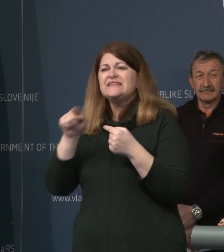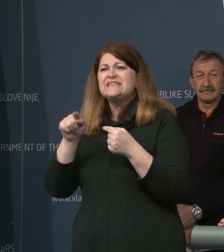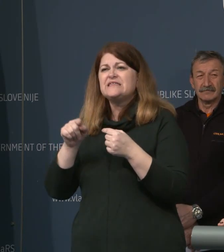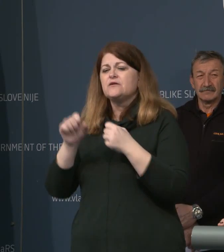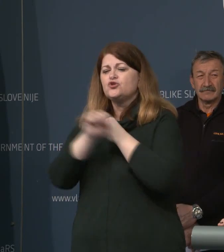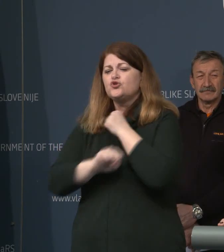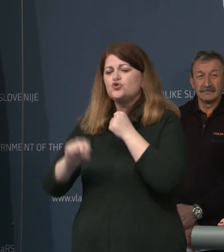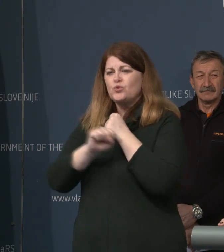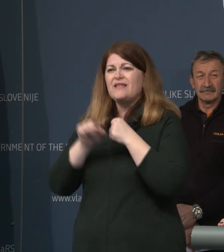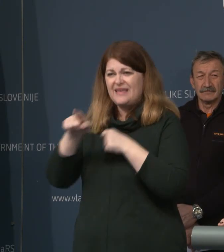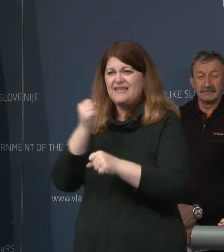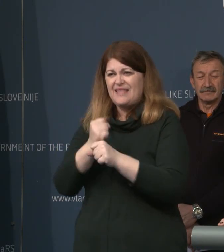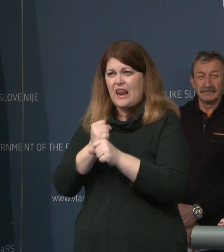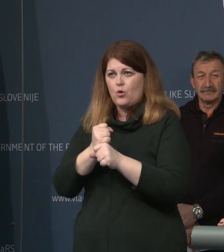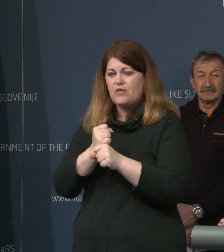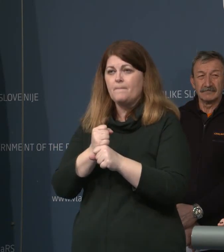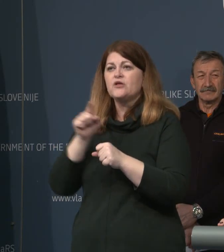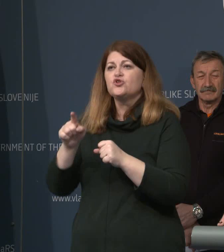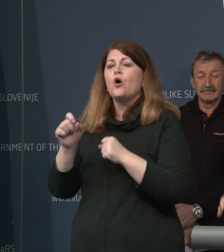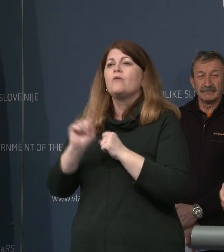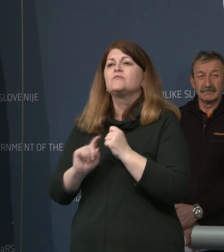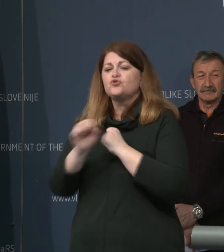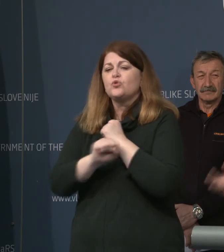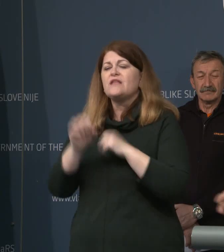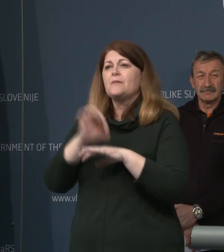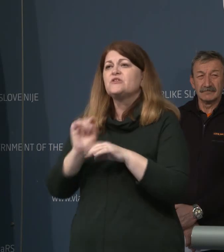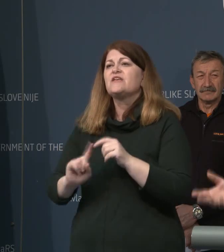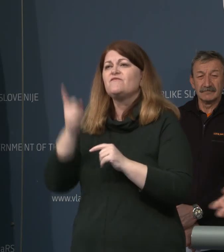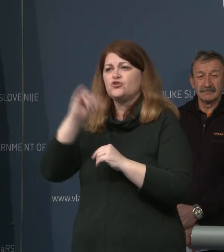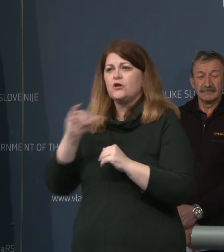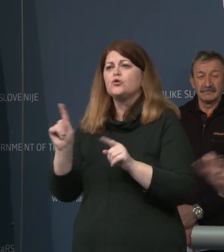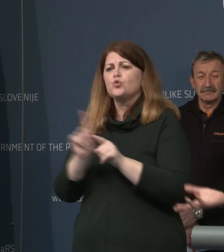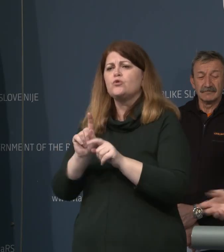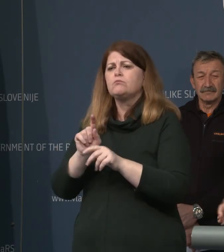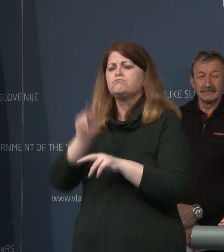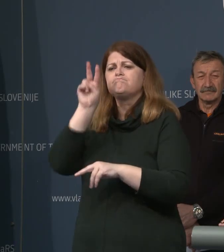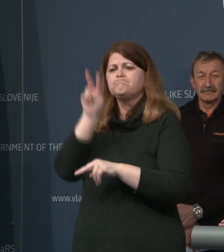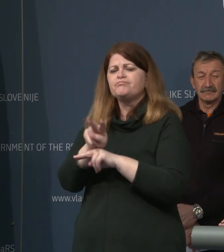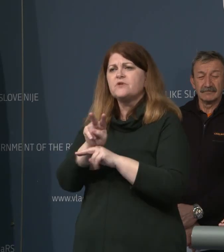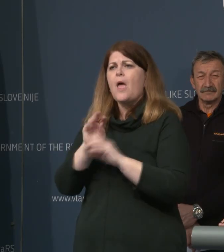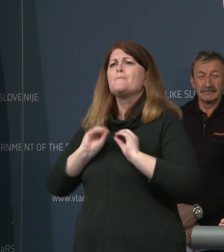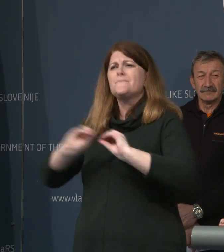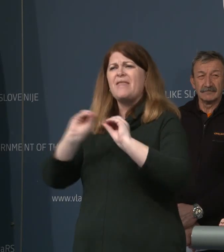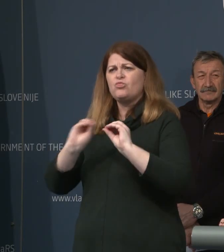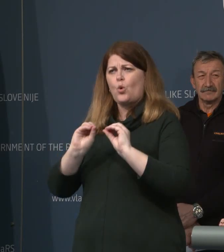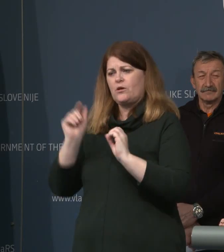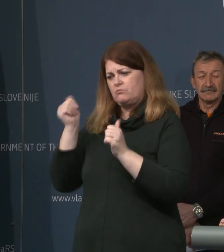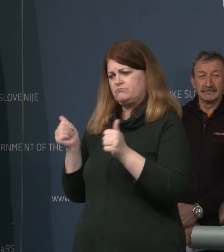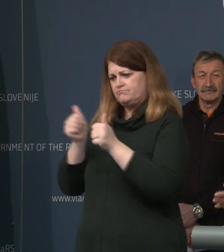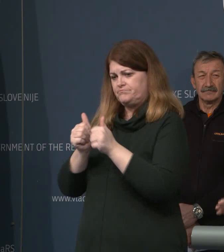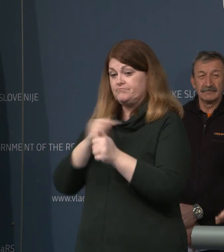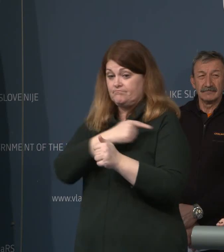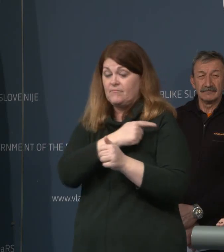informatorji so študenti medicine višjih letnikov. S pomočjo nadzora, mentorstva ali koordinacije, kako že hočete,